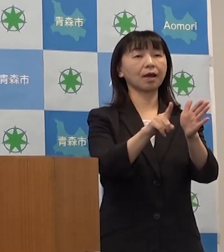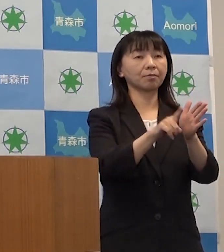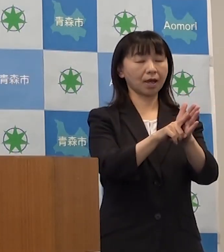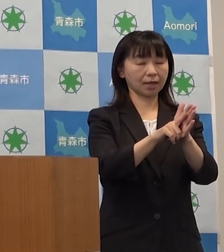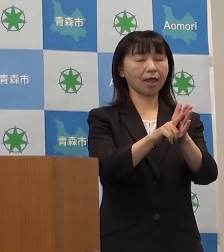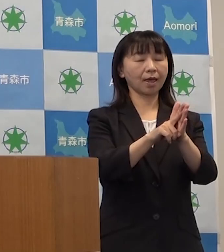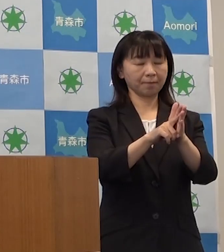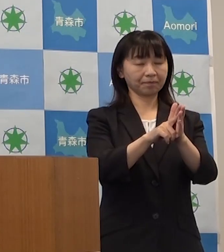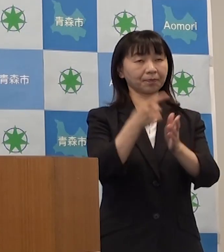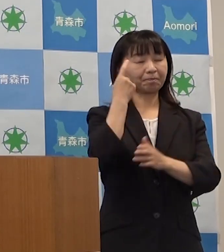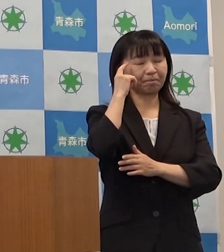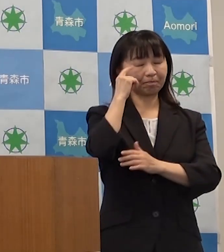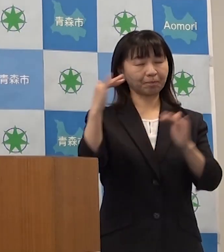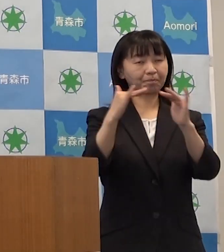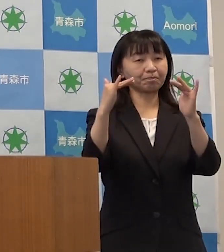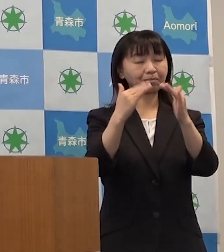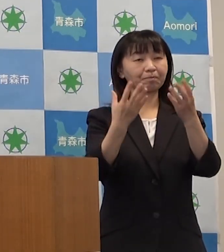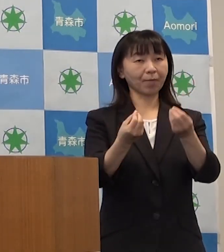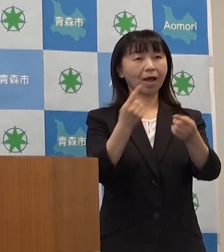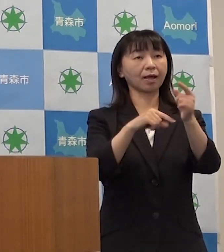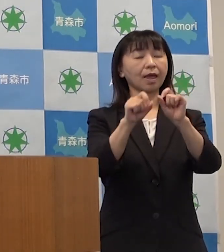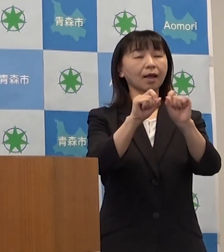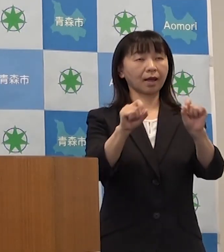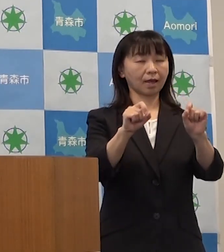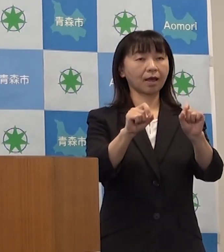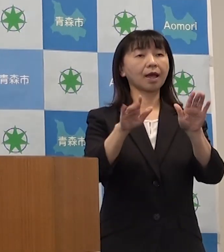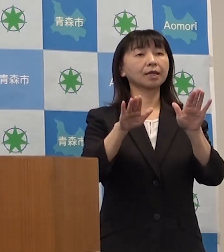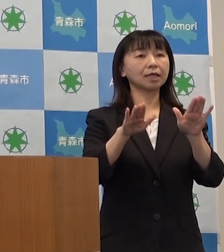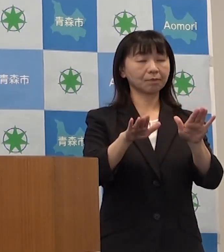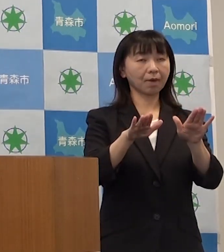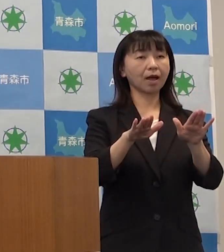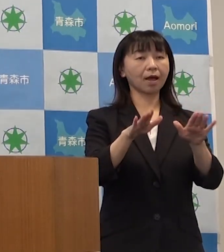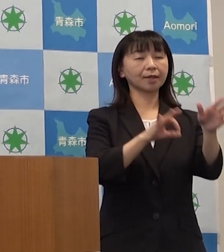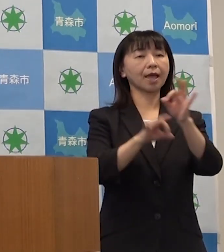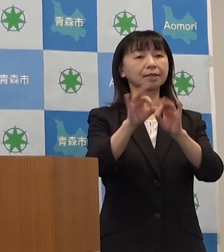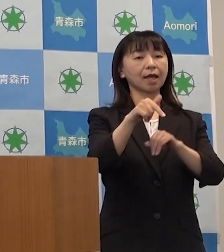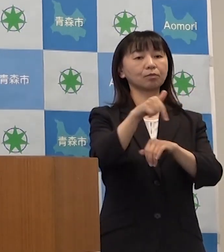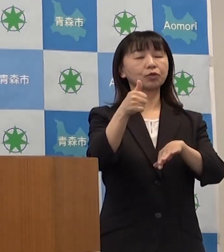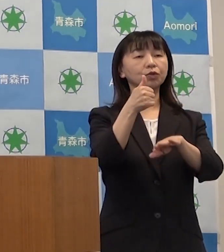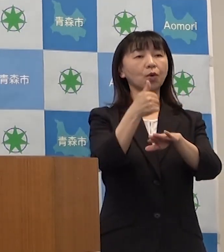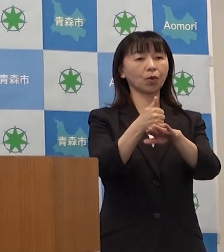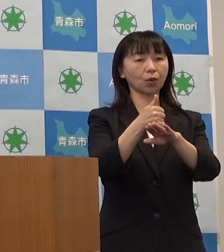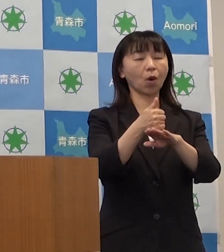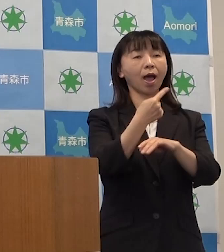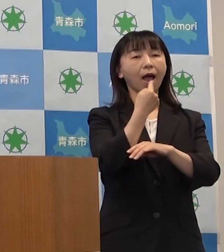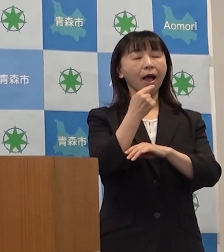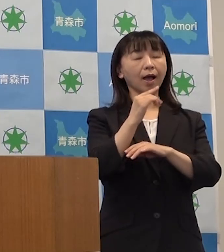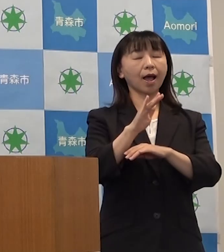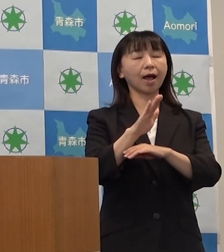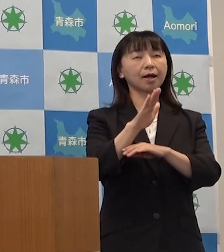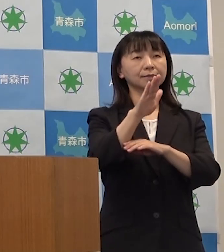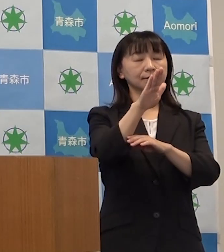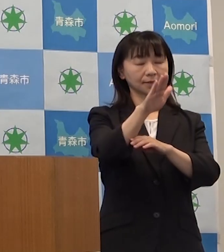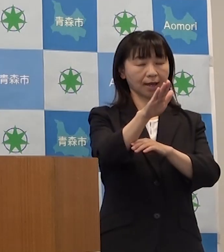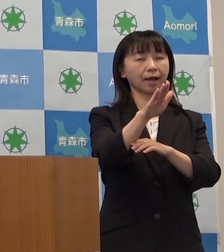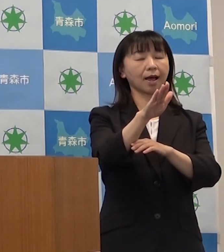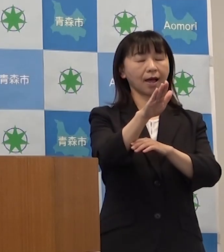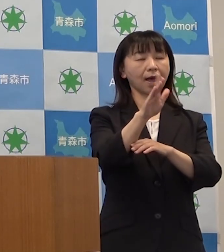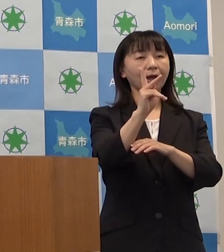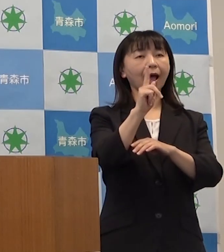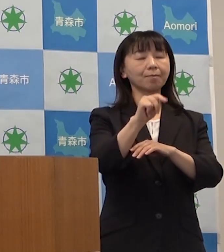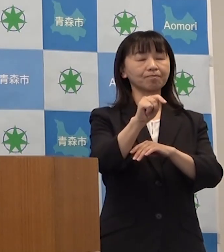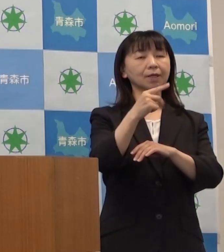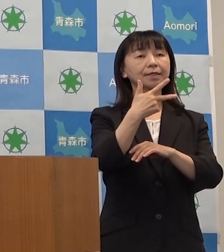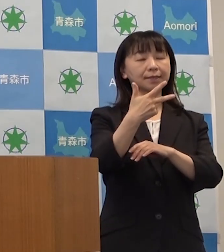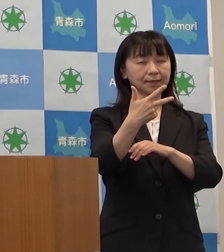慎重に検討を続けてまいりましたが、現在経済部長の赤坂寛氏が適任と認められます